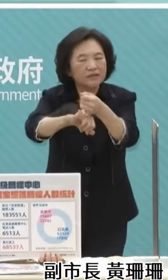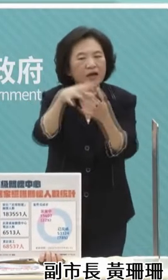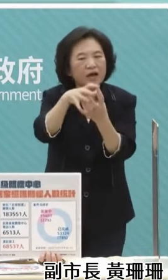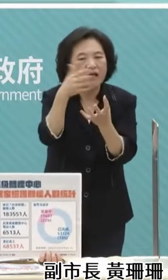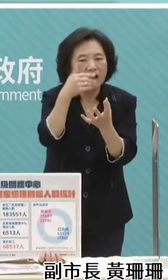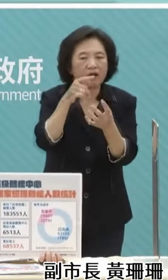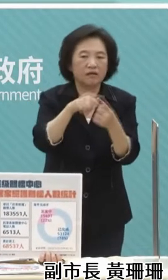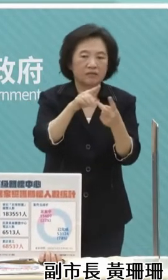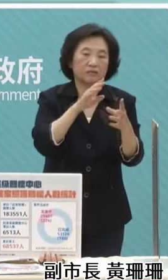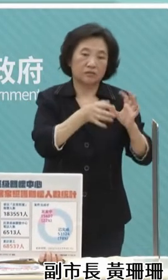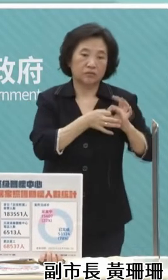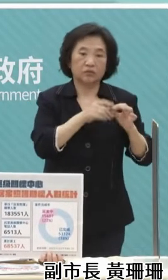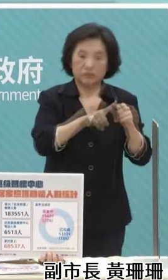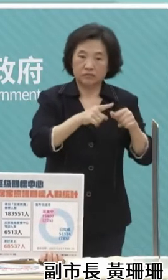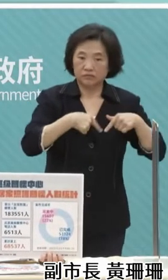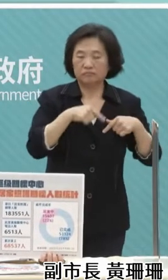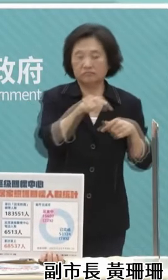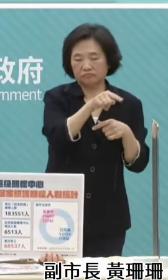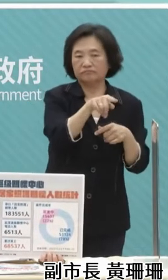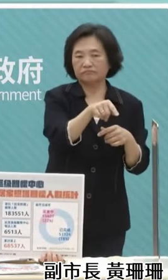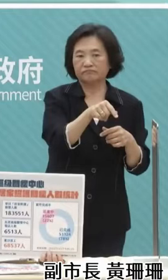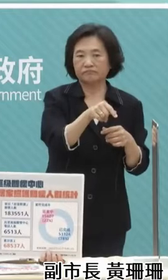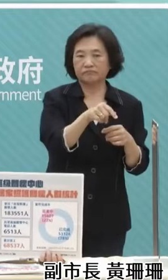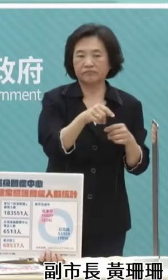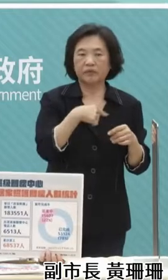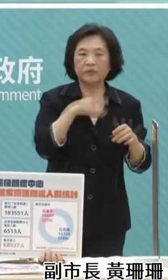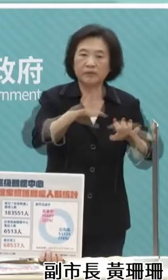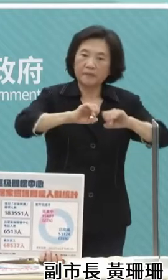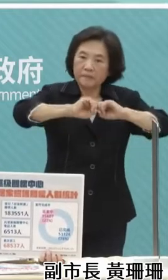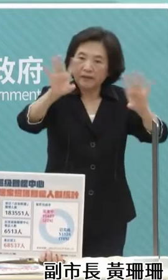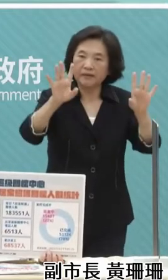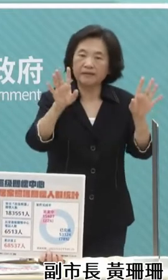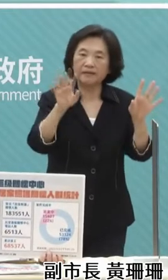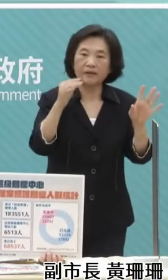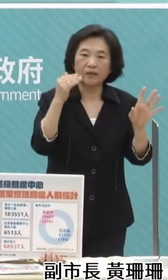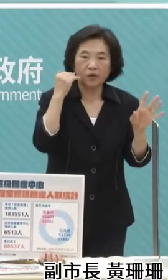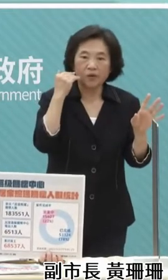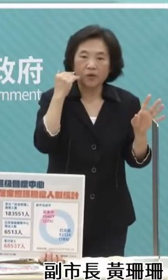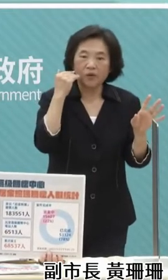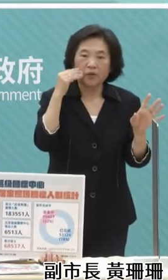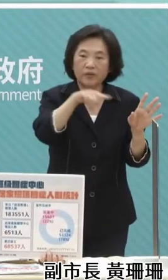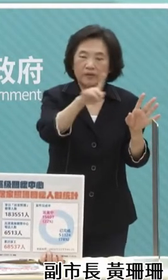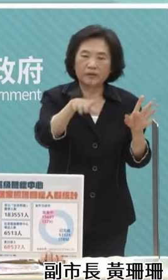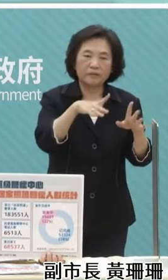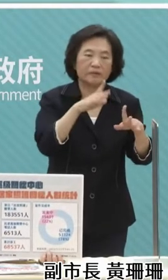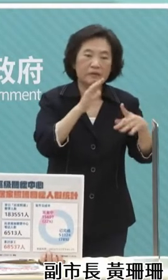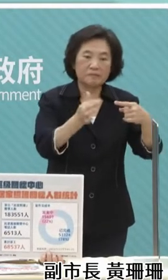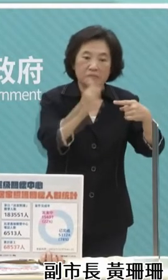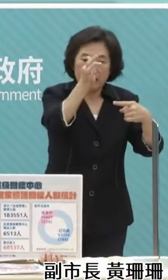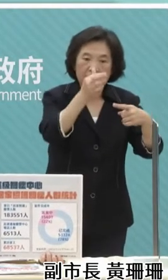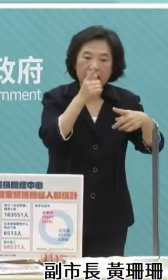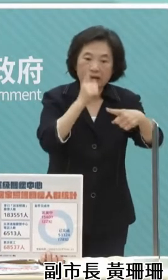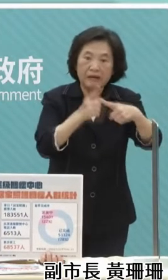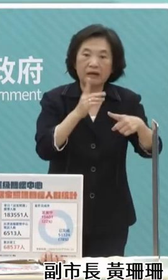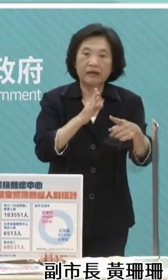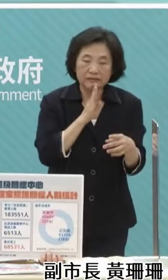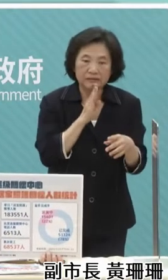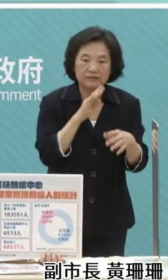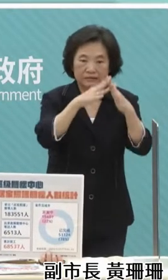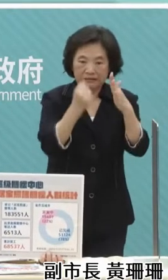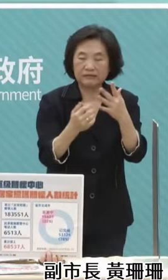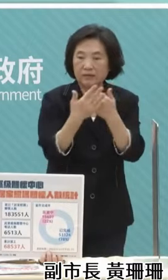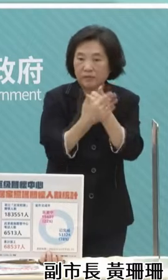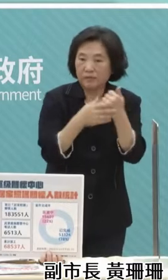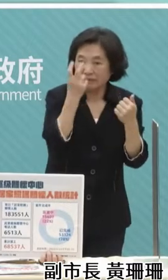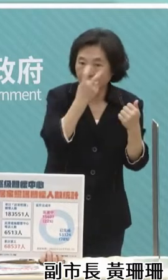级关怀中心在作业。所以要呼吁所有的市民朋友，如果你确诊在居家照护中，那相关